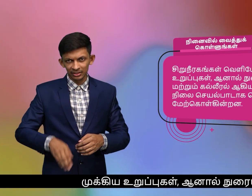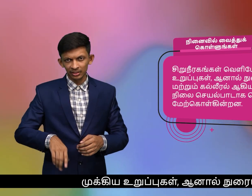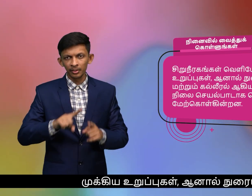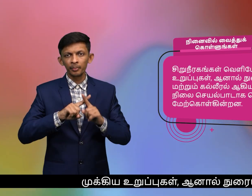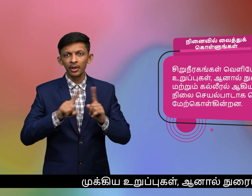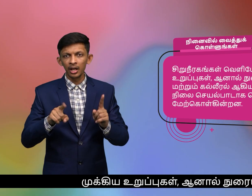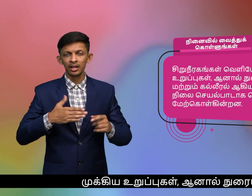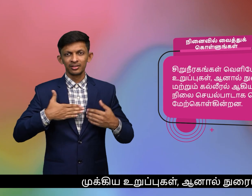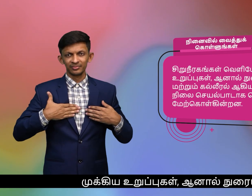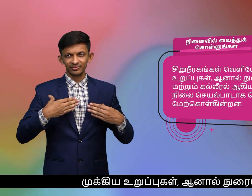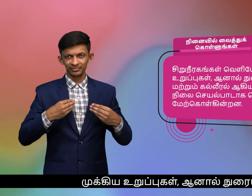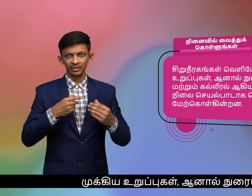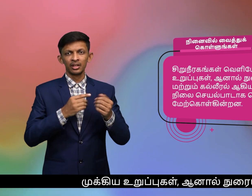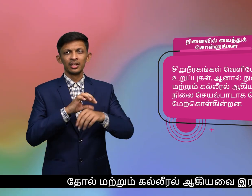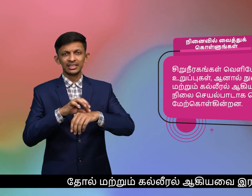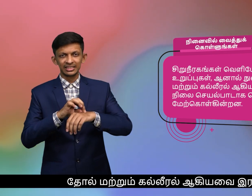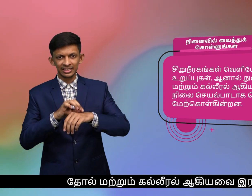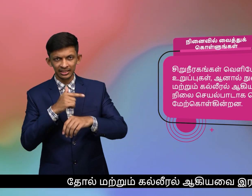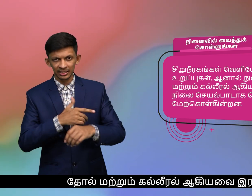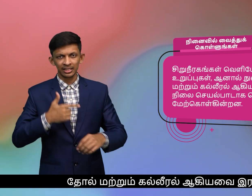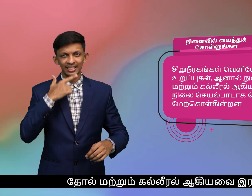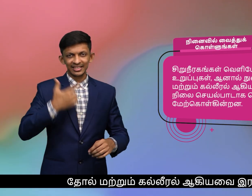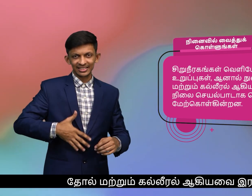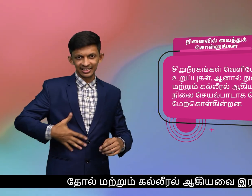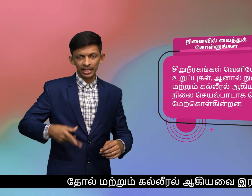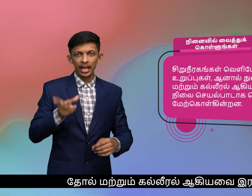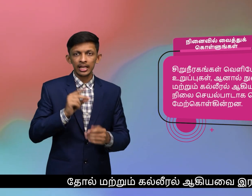ஆனால் நுரையீரல், தோல் மற்றும் கல்லீரல்